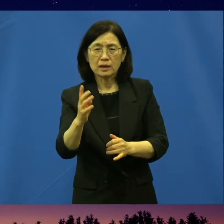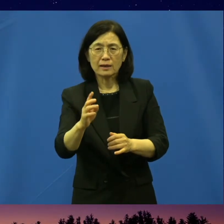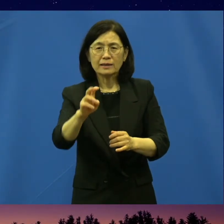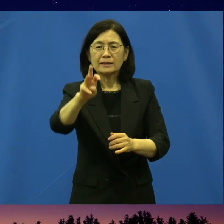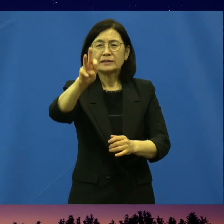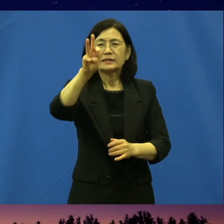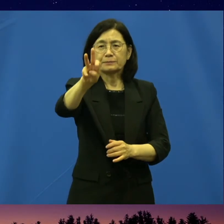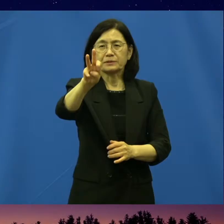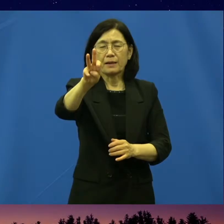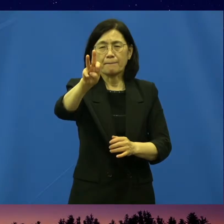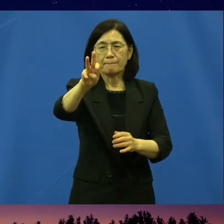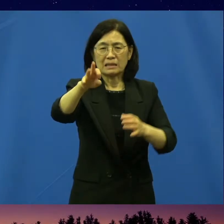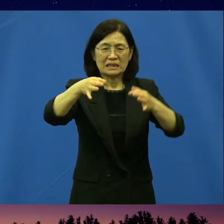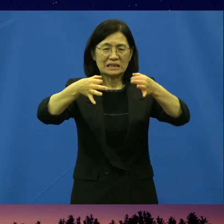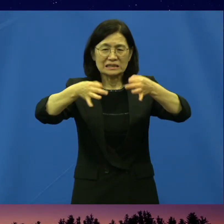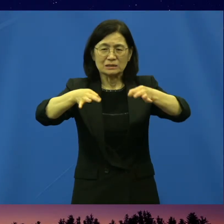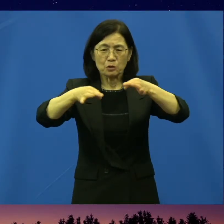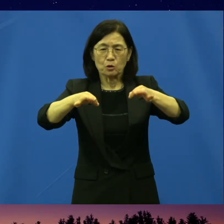13일 금요일.